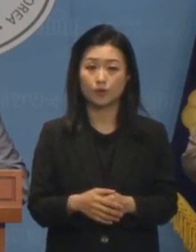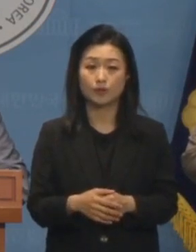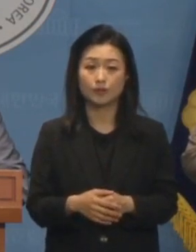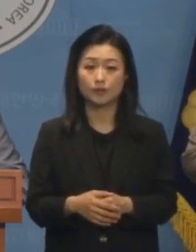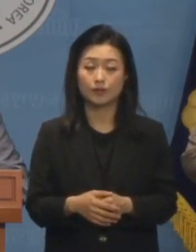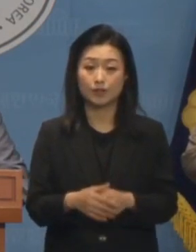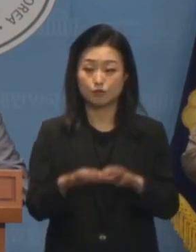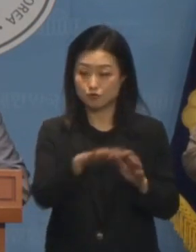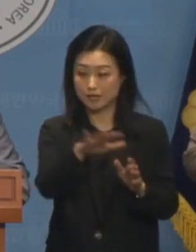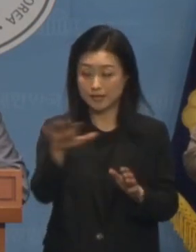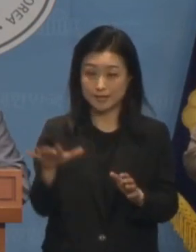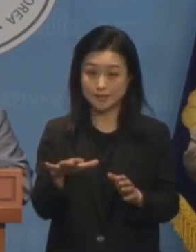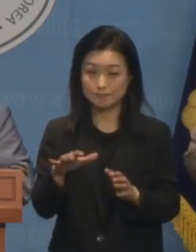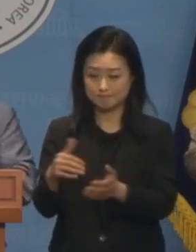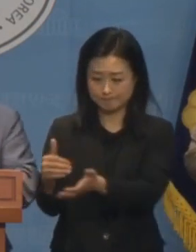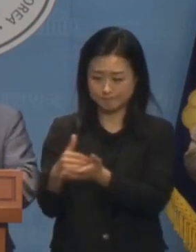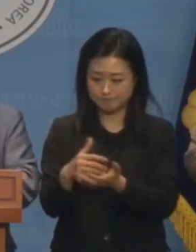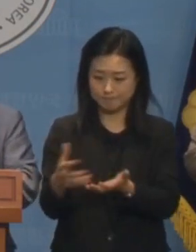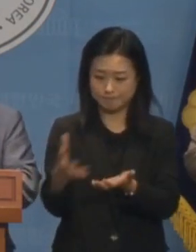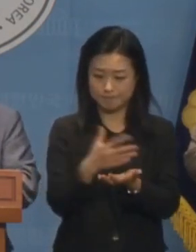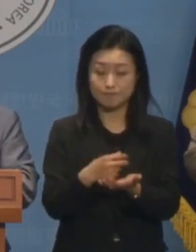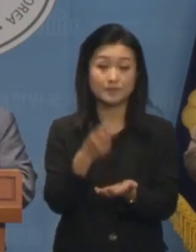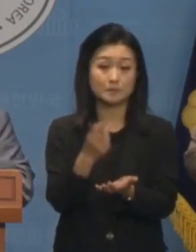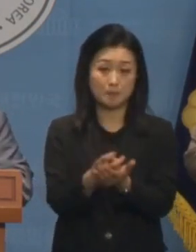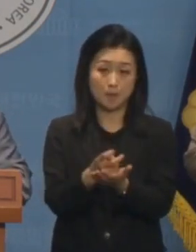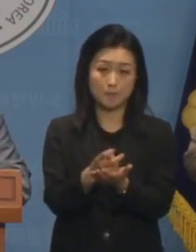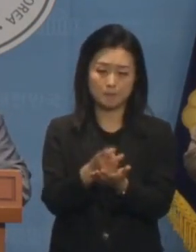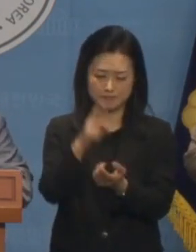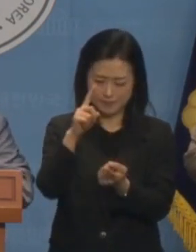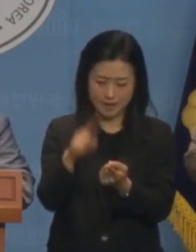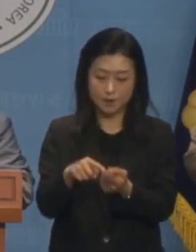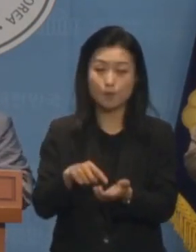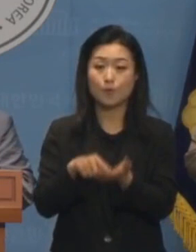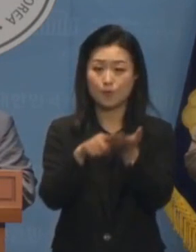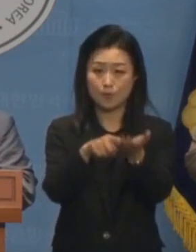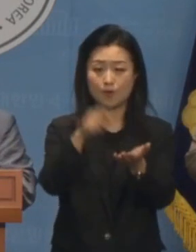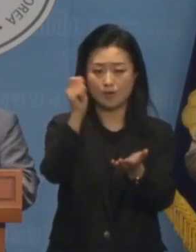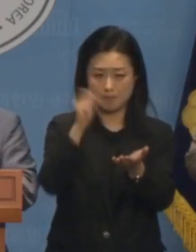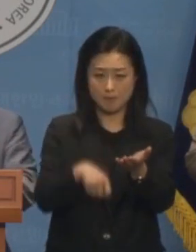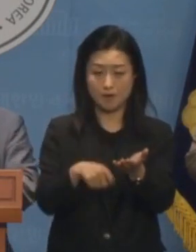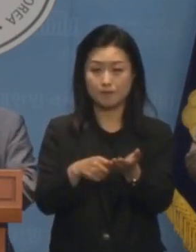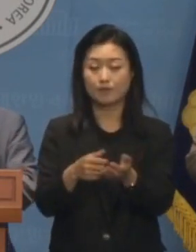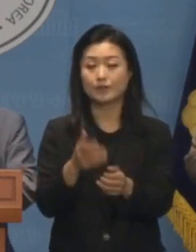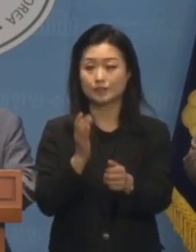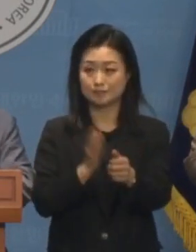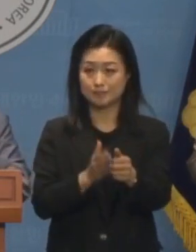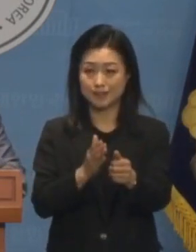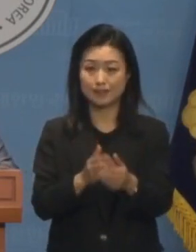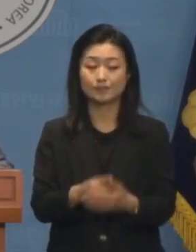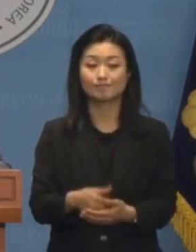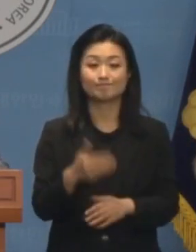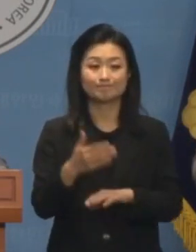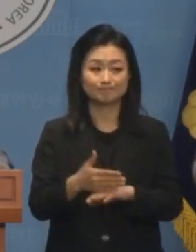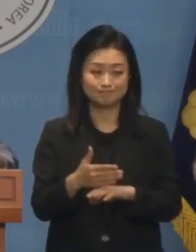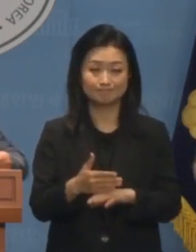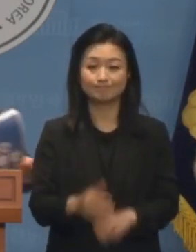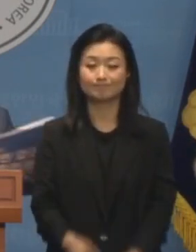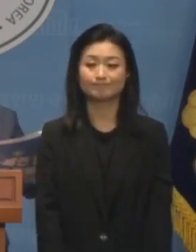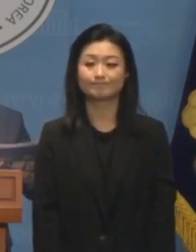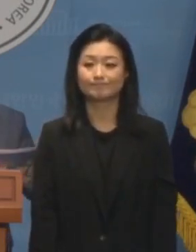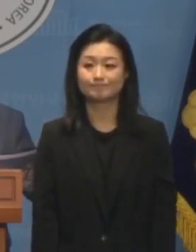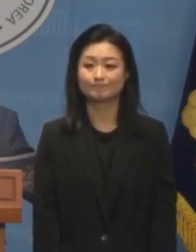추진했던 법에 거의 그 정신과 취지가 그대로 살아나는 법으로 입법이 되어야 되는 걸 다시 한번 강조드립니다. 감사합니다.